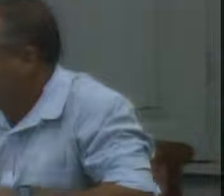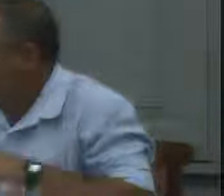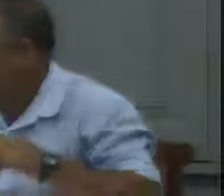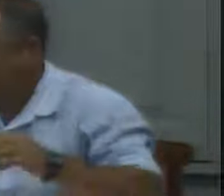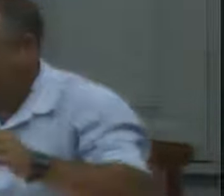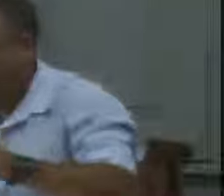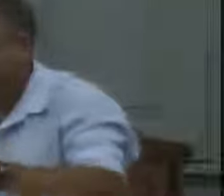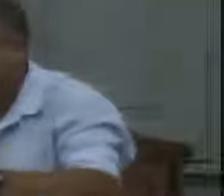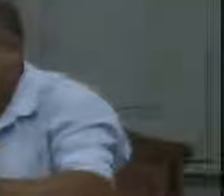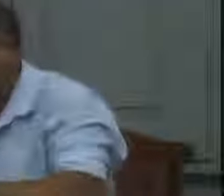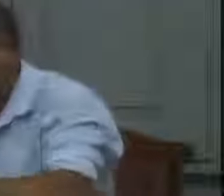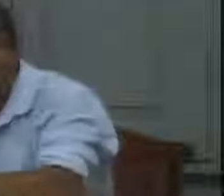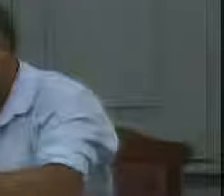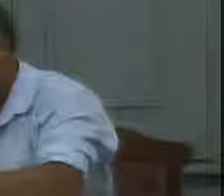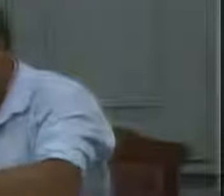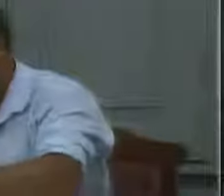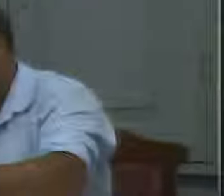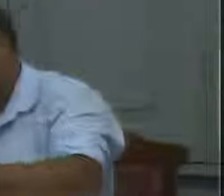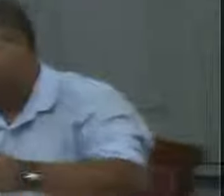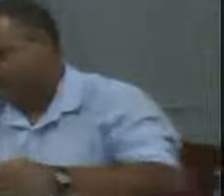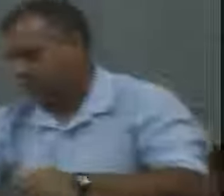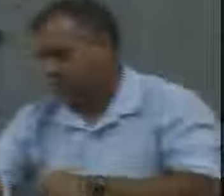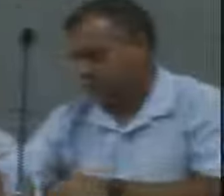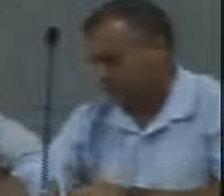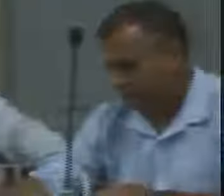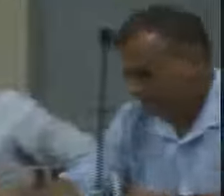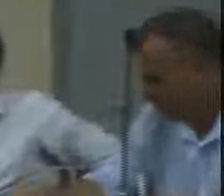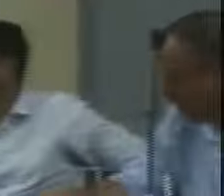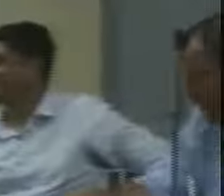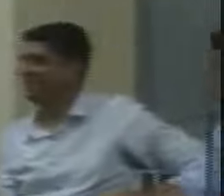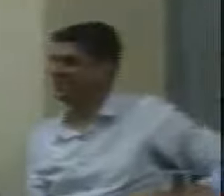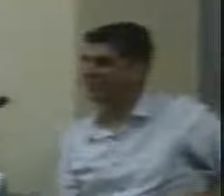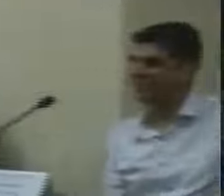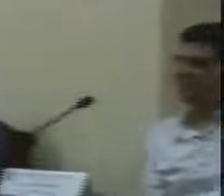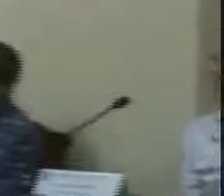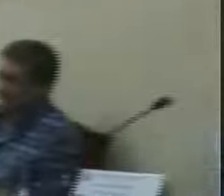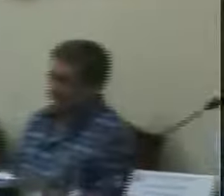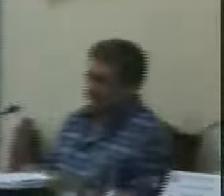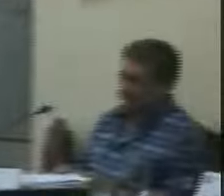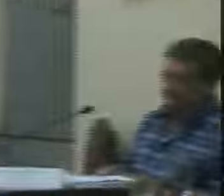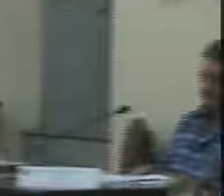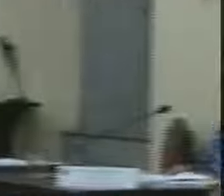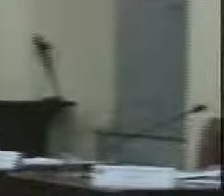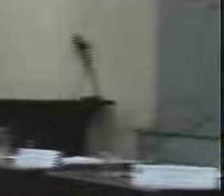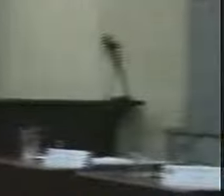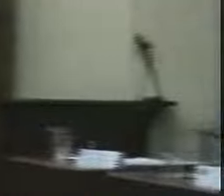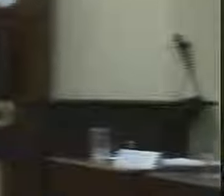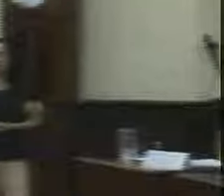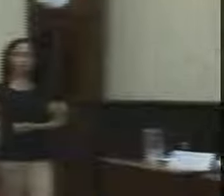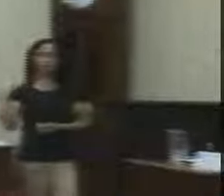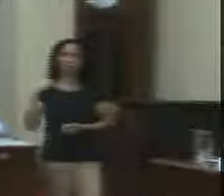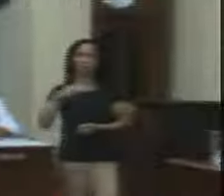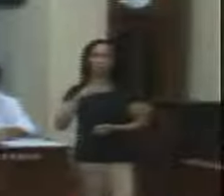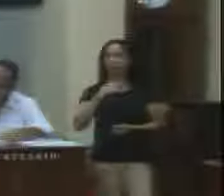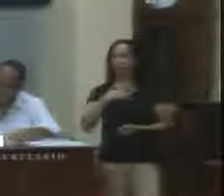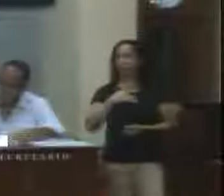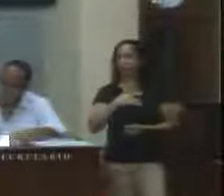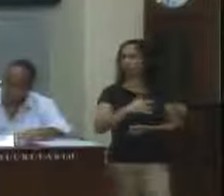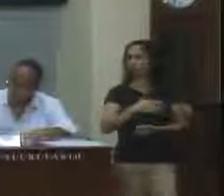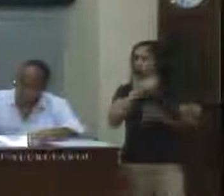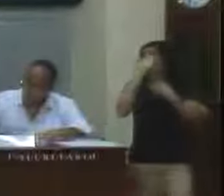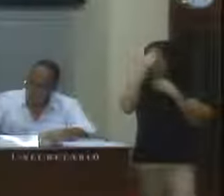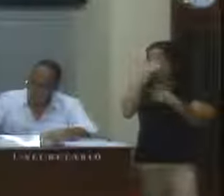receberam. Obrigado, presidente. Parabéns, vereador Marcelo, pelo seu trabalho. Vereador Marcos da Silva Marques, Marquinhos da